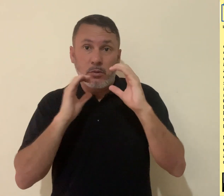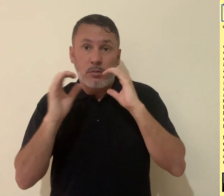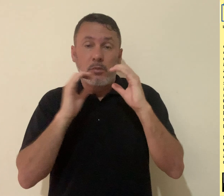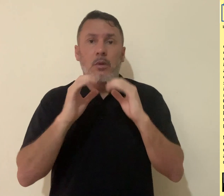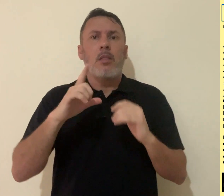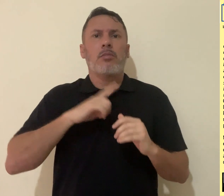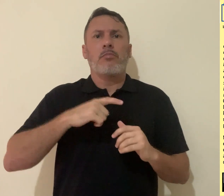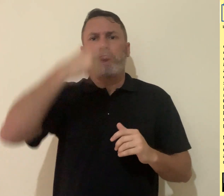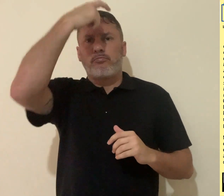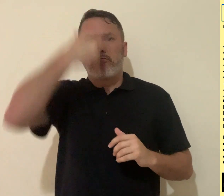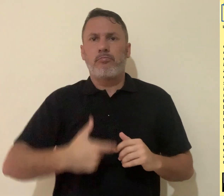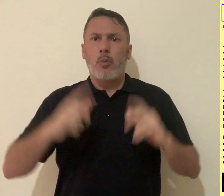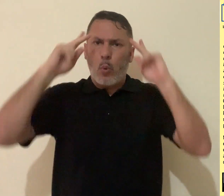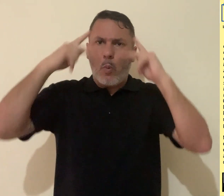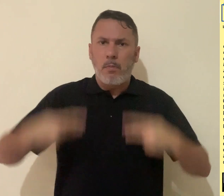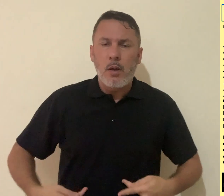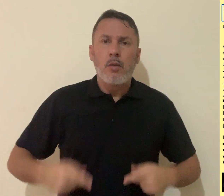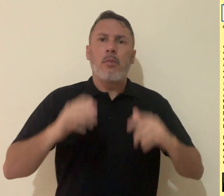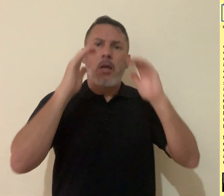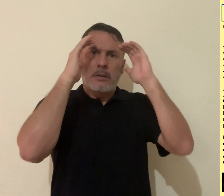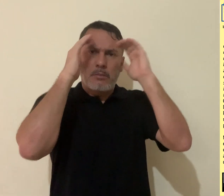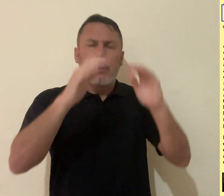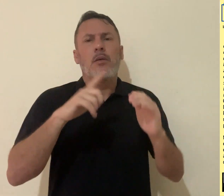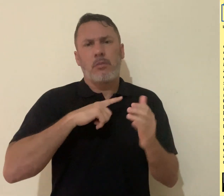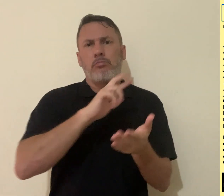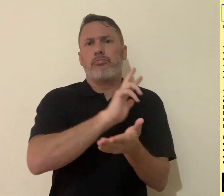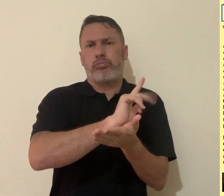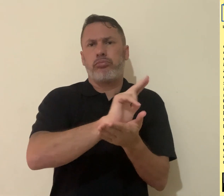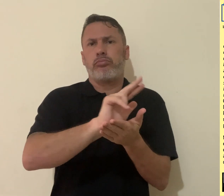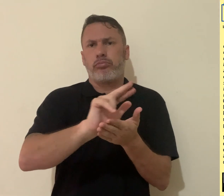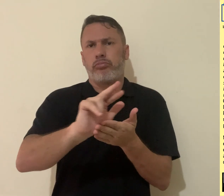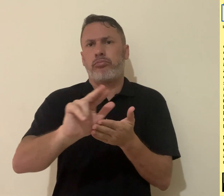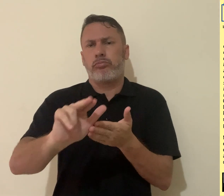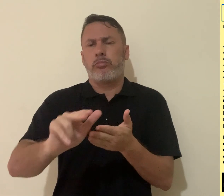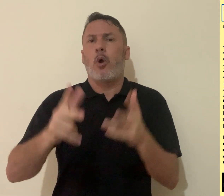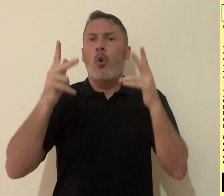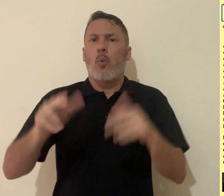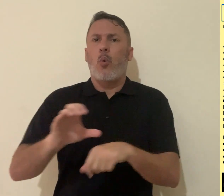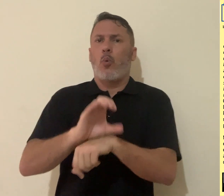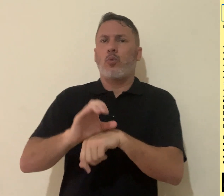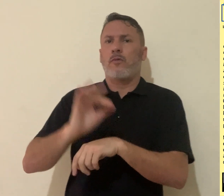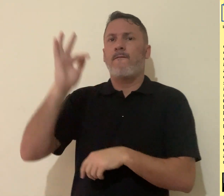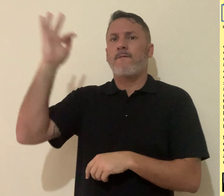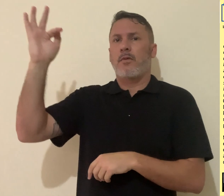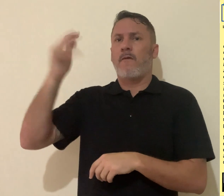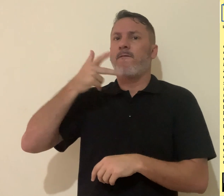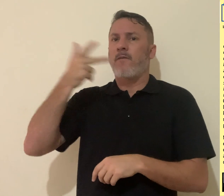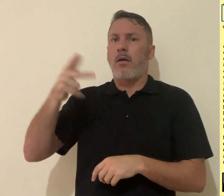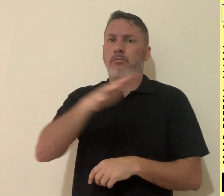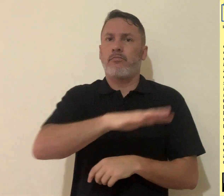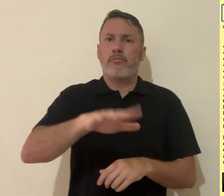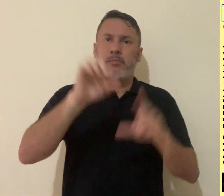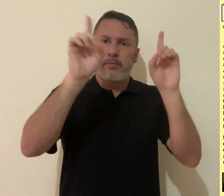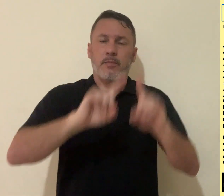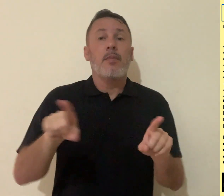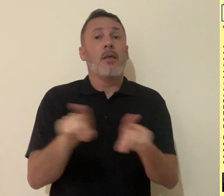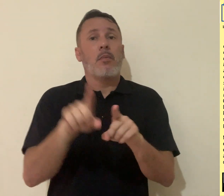à comunicação à dignidade ao respeito entre outros decorrentes da constituição federal